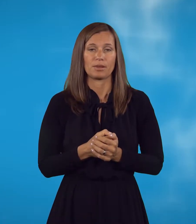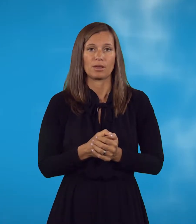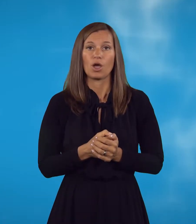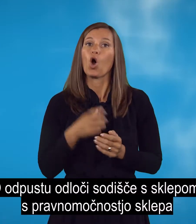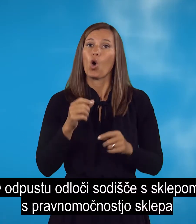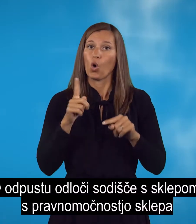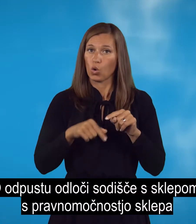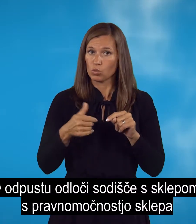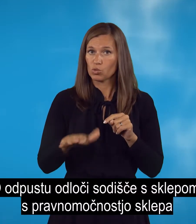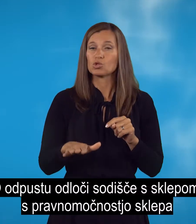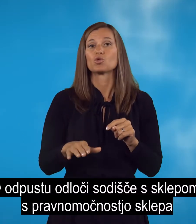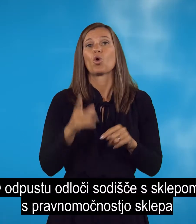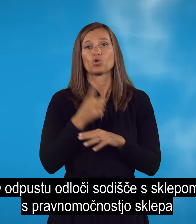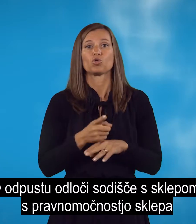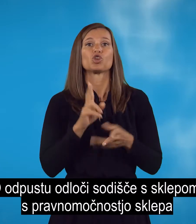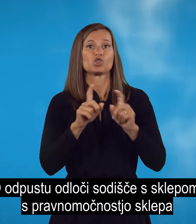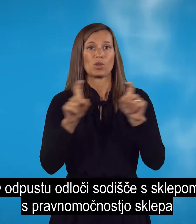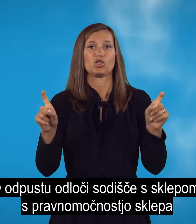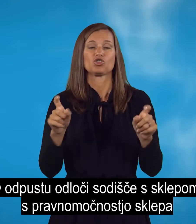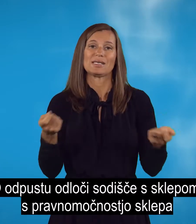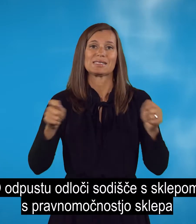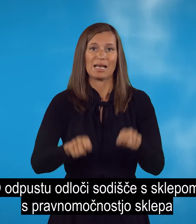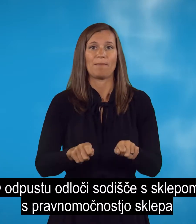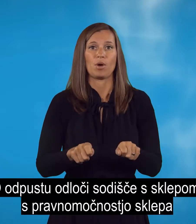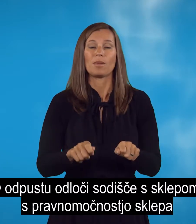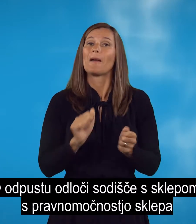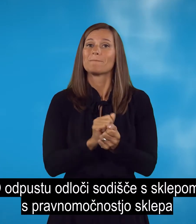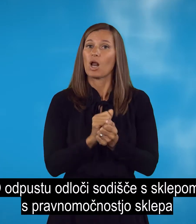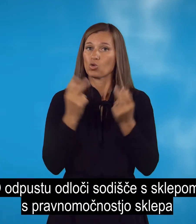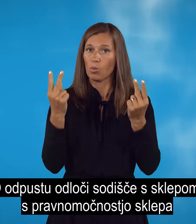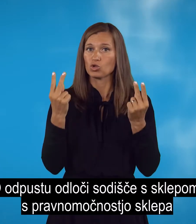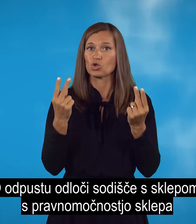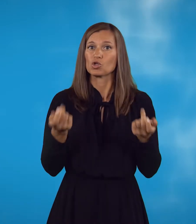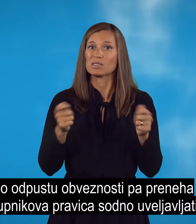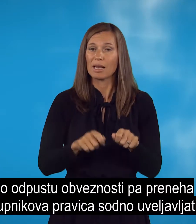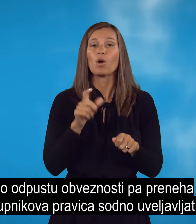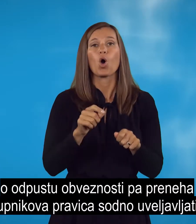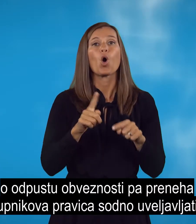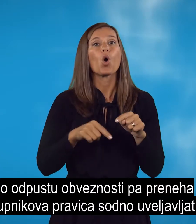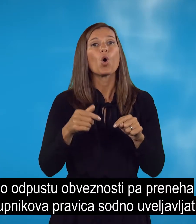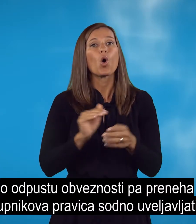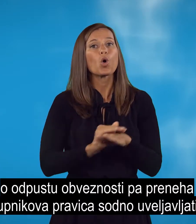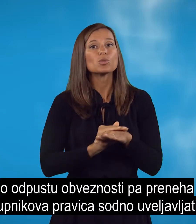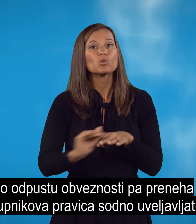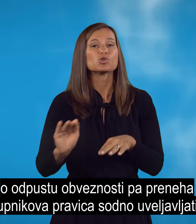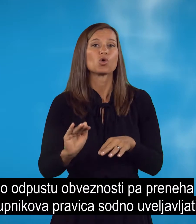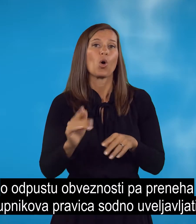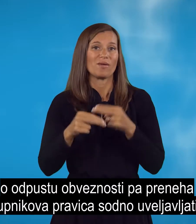O odpustu odloči sodišče s sklepom. S pravnomočnostjo sklepa o odpustu obveznosti pa preneha